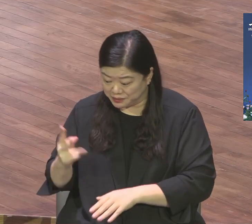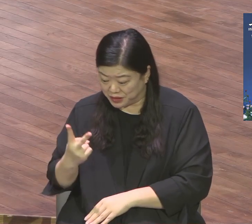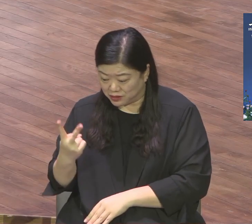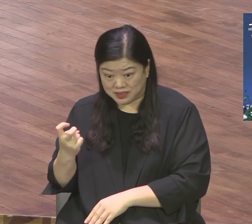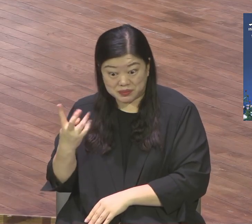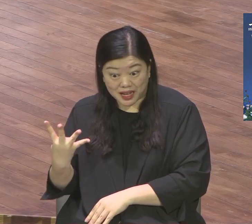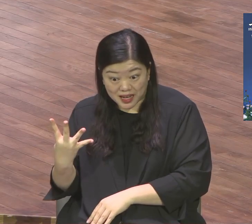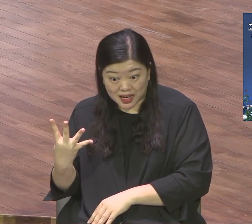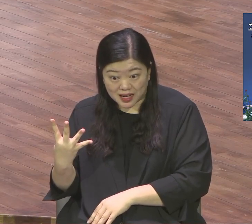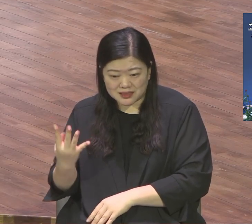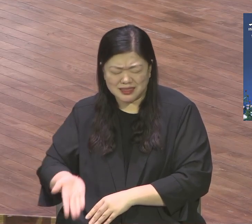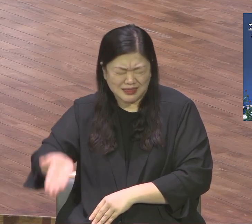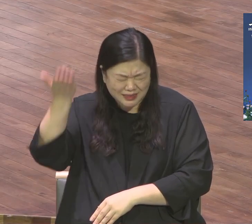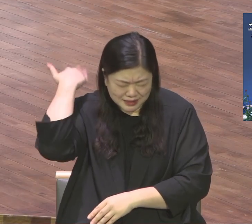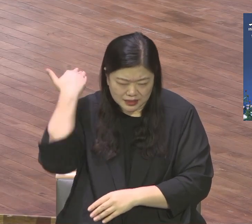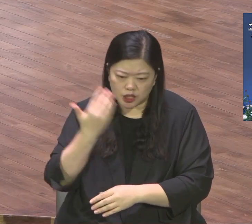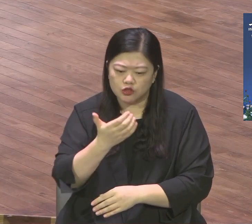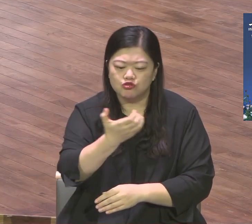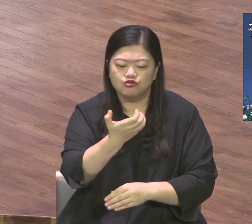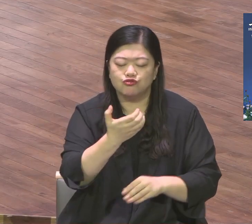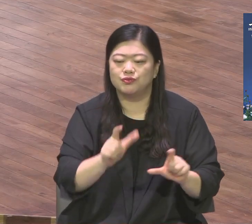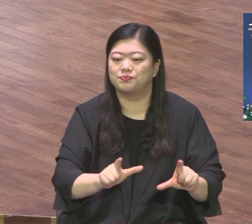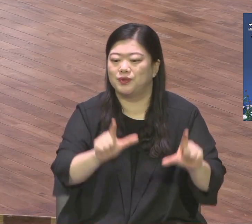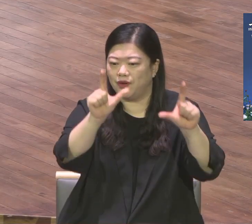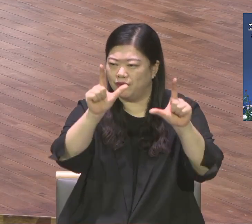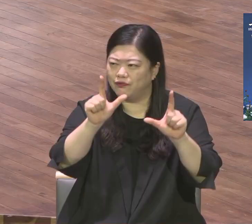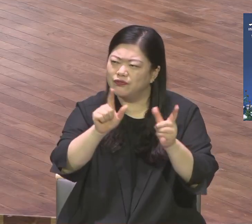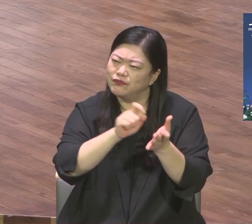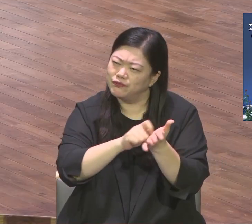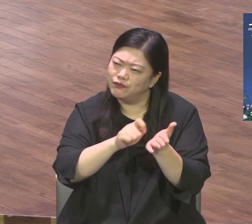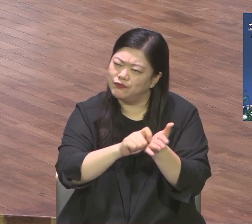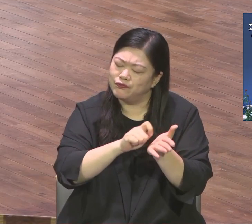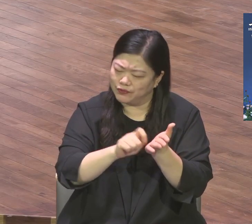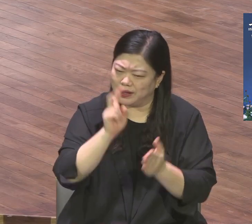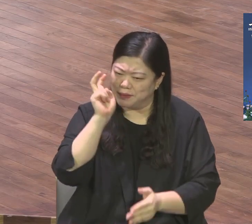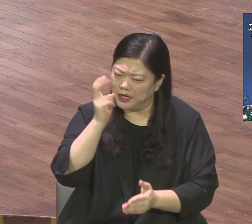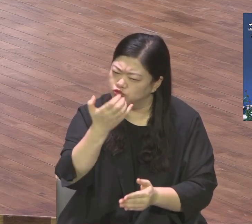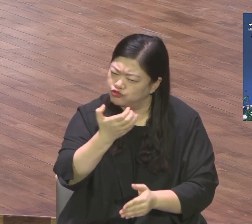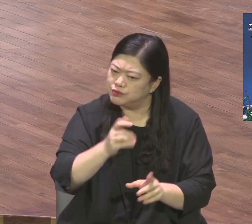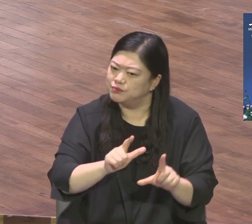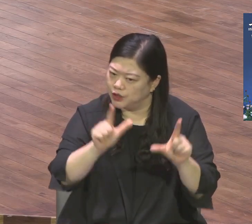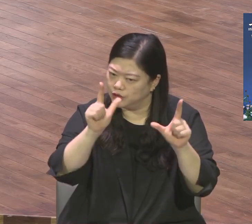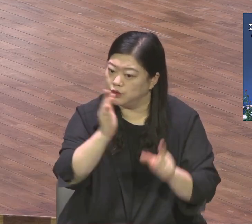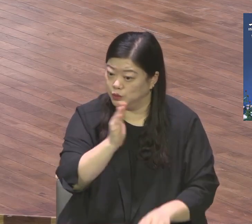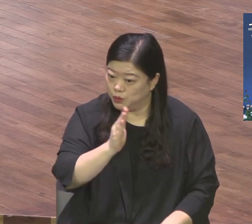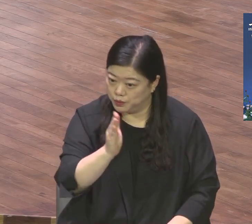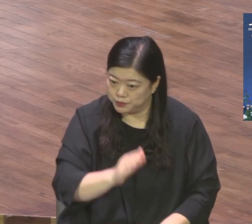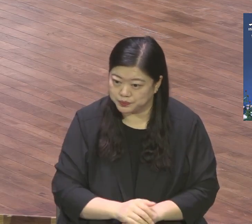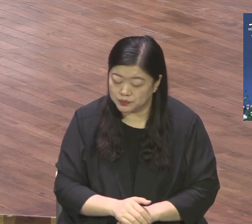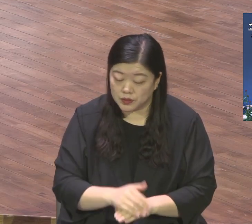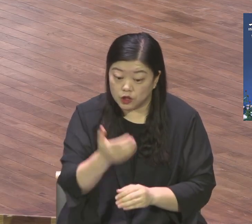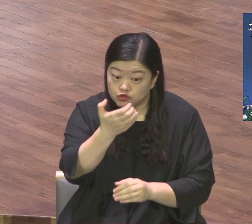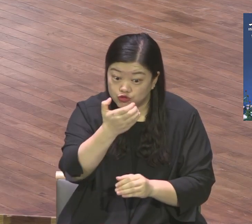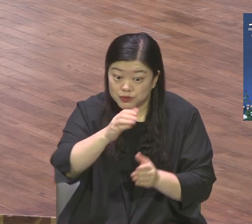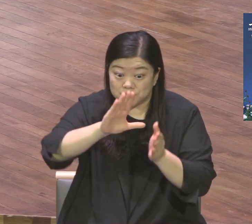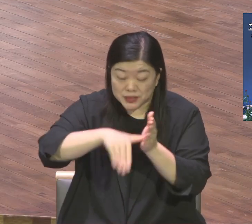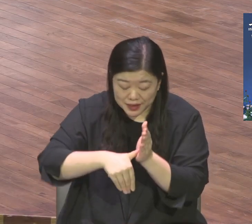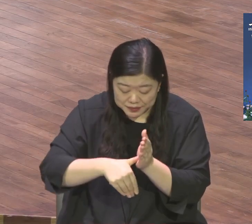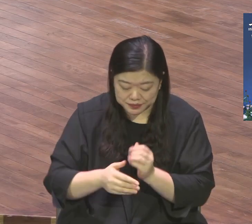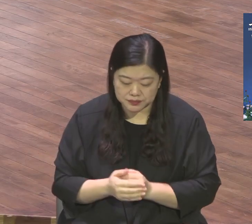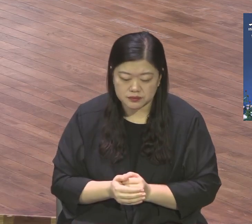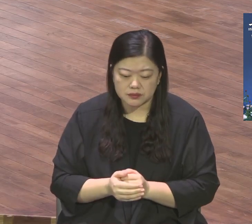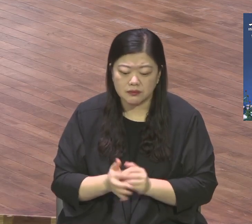예수님의 십자가 대속과 이 부활 성천을 직접 목격한 사도들이 이제는 다 순교하고 요한만